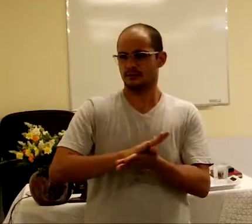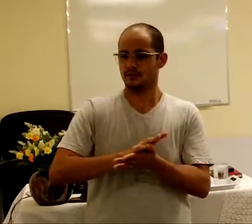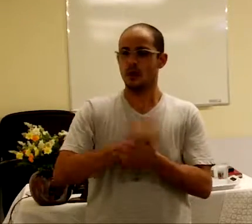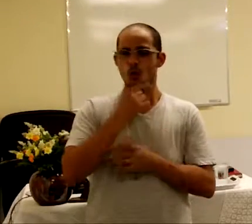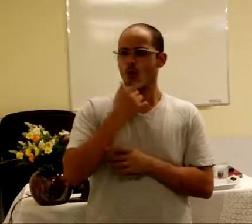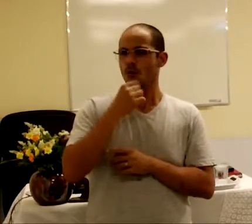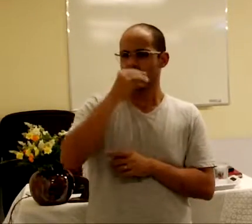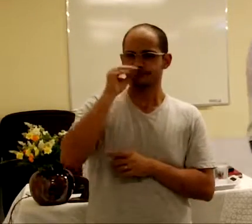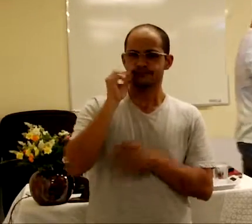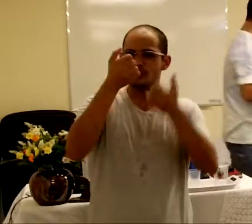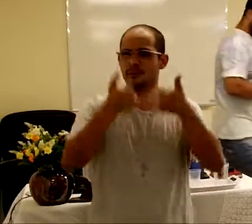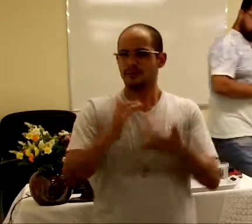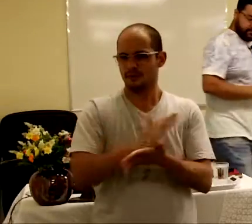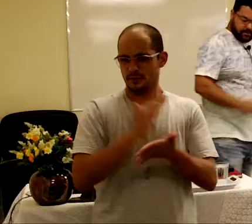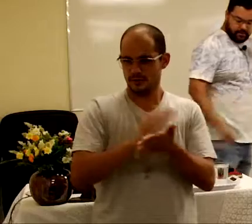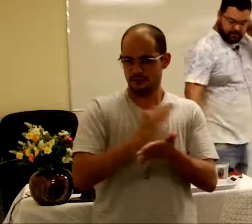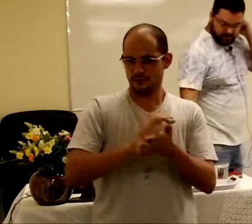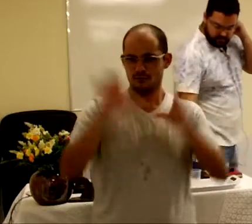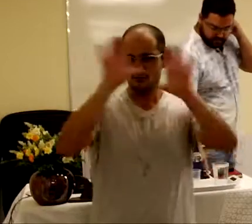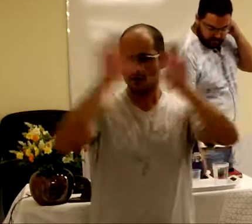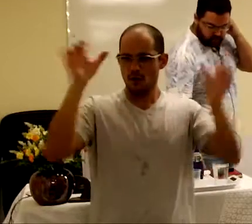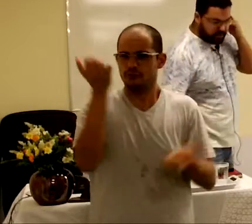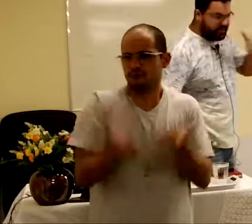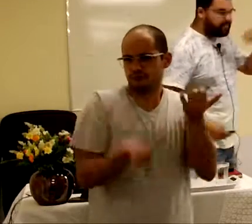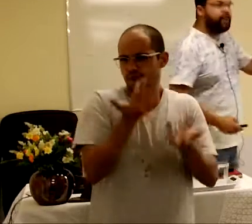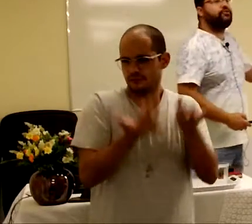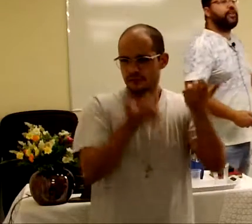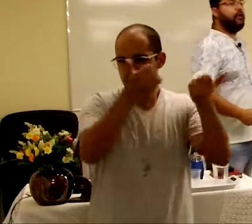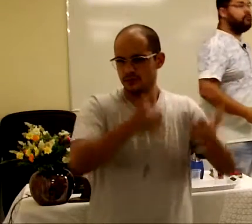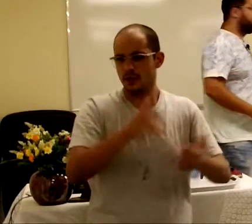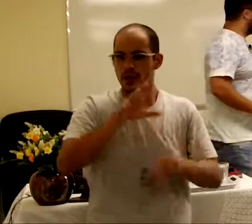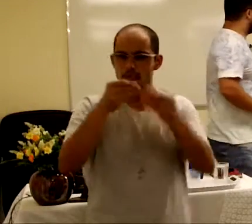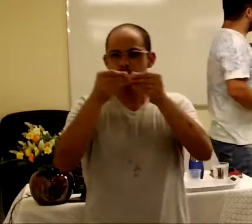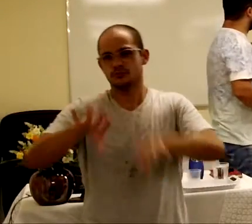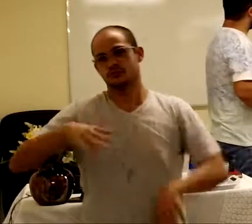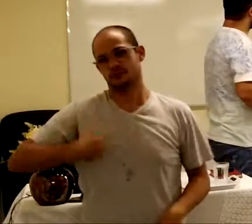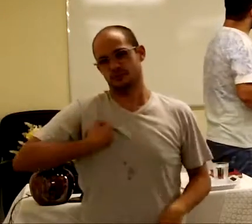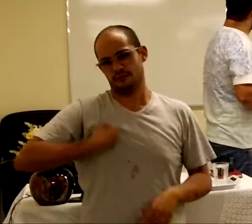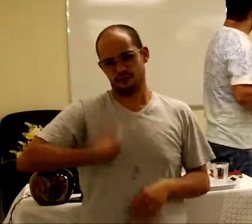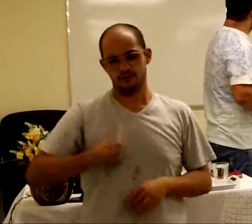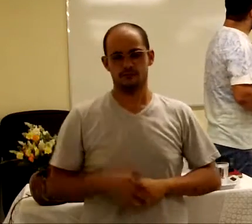do céu e inferno, né? Uma doutrina prejudicial.